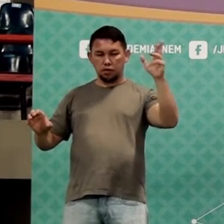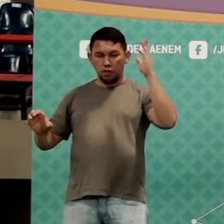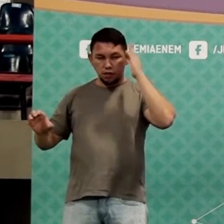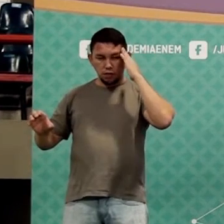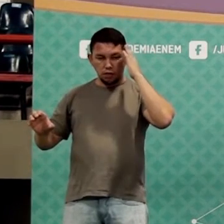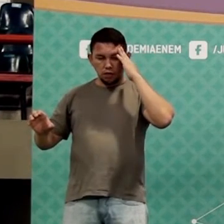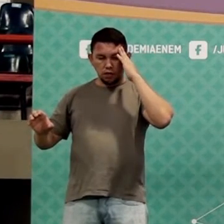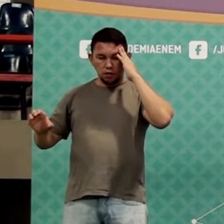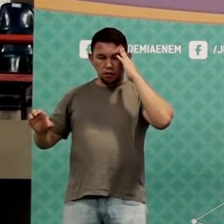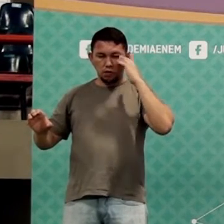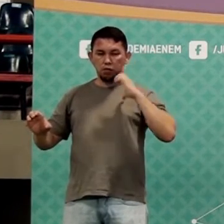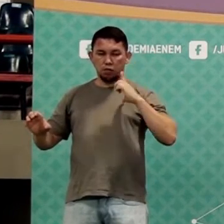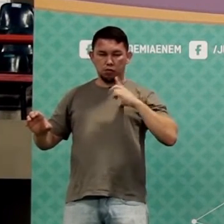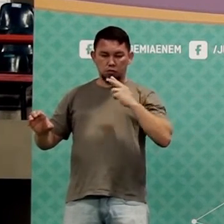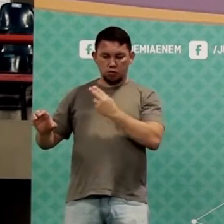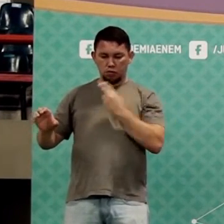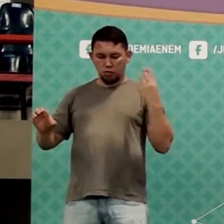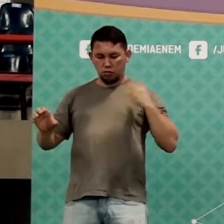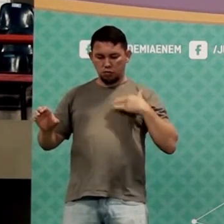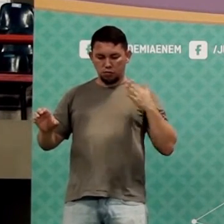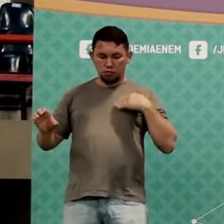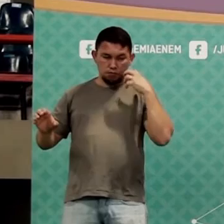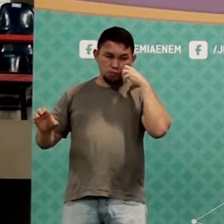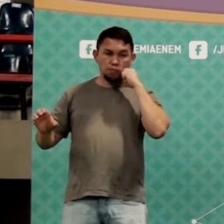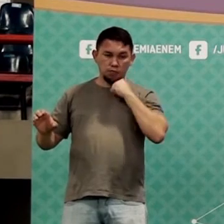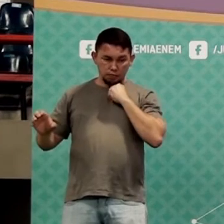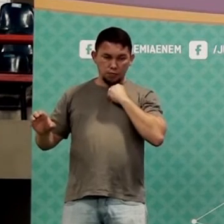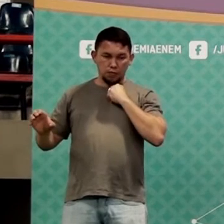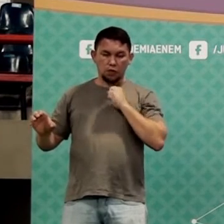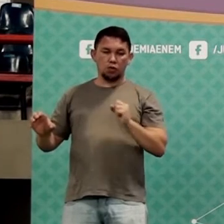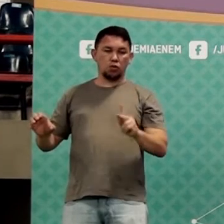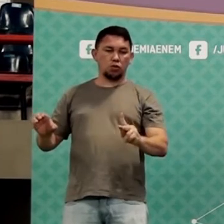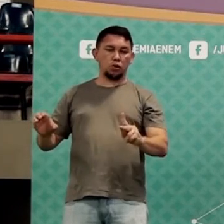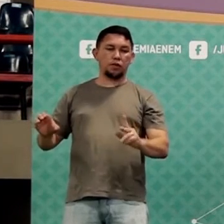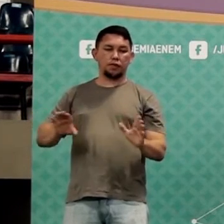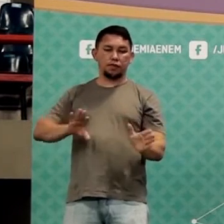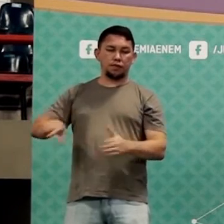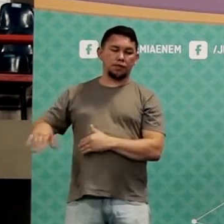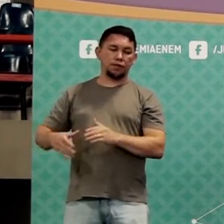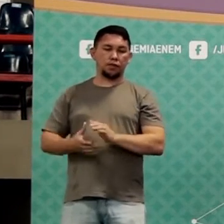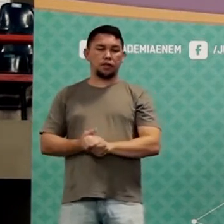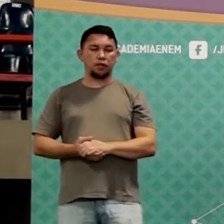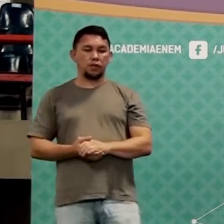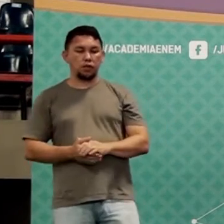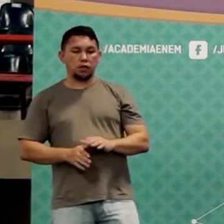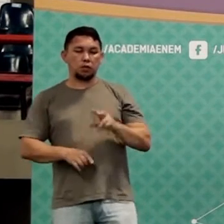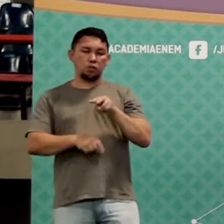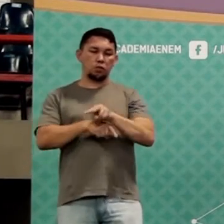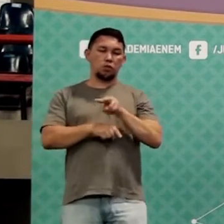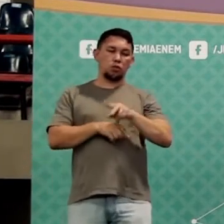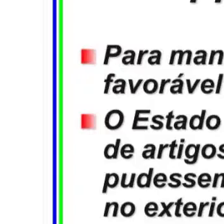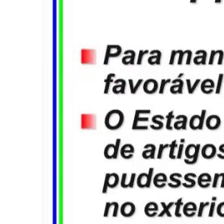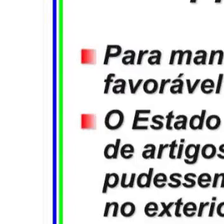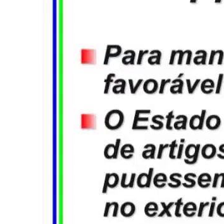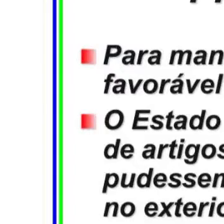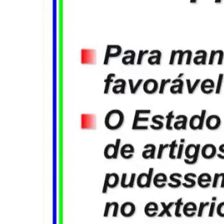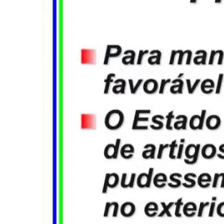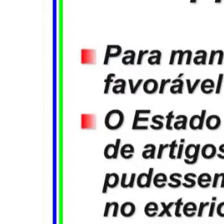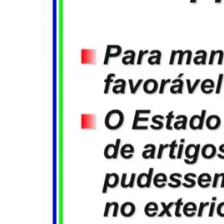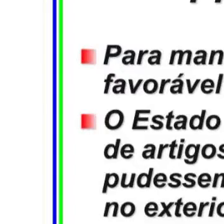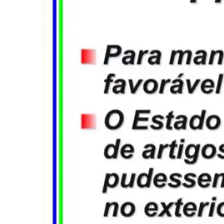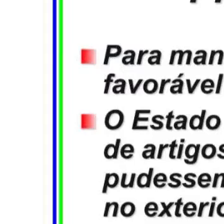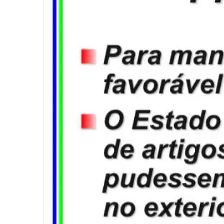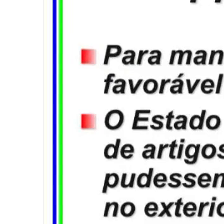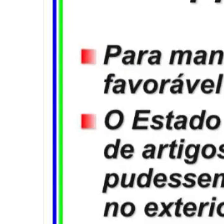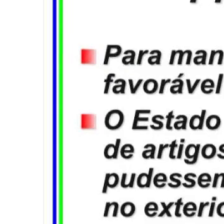jogada? Continuou nominal, que continuou ganhando. Beleza? Nós temos o protecionismo, típico do